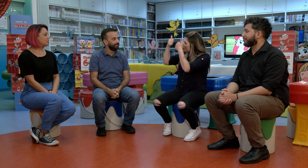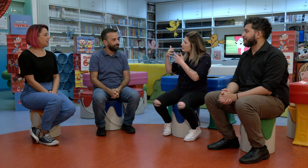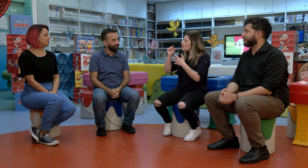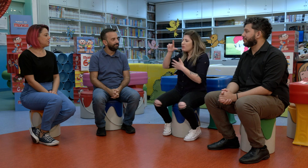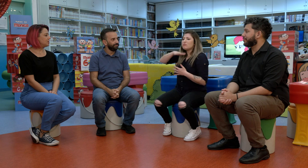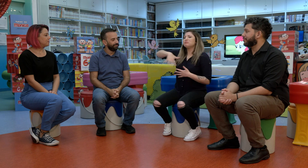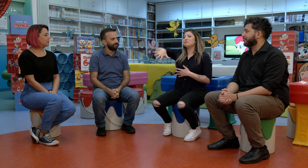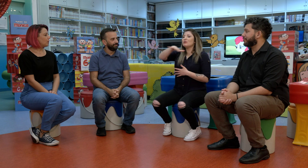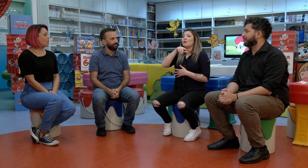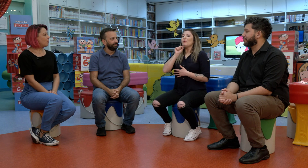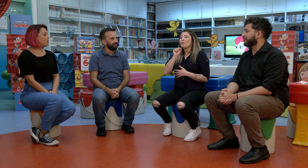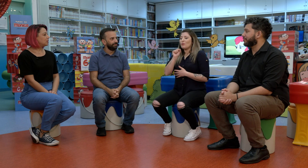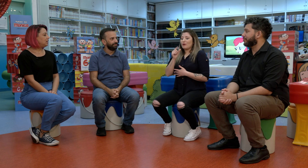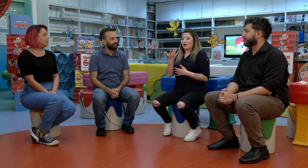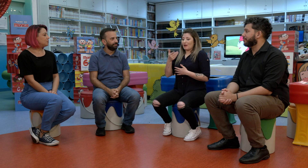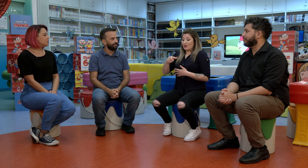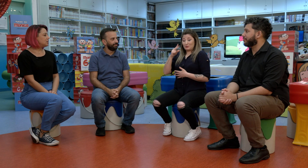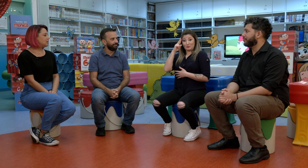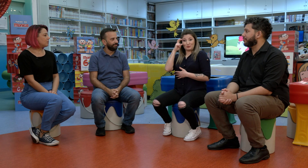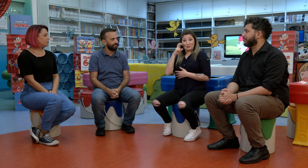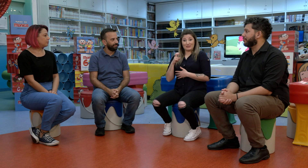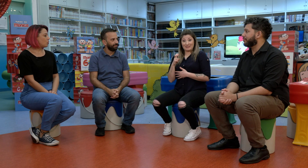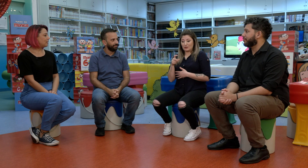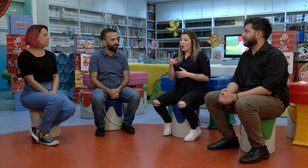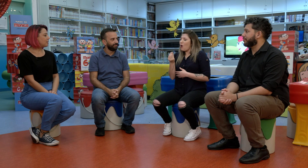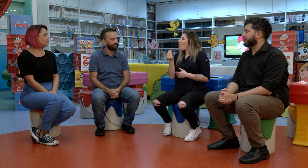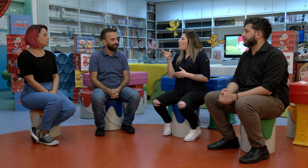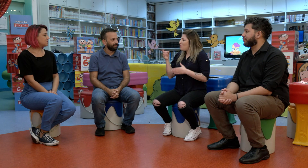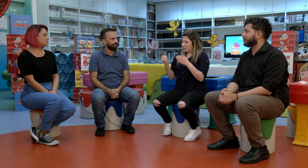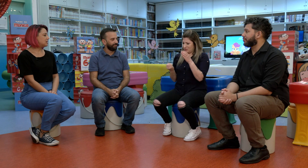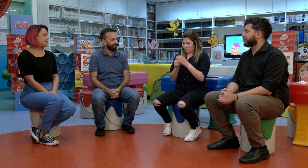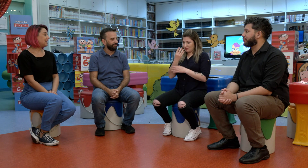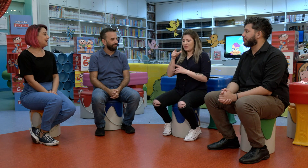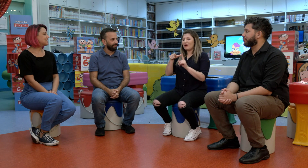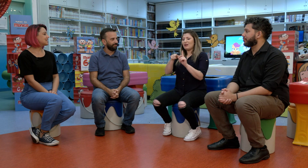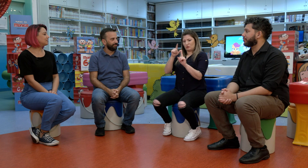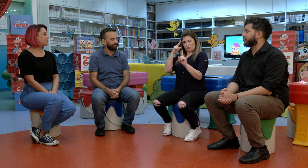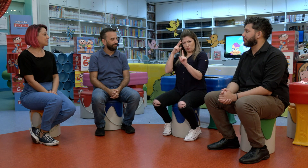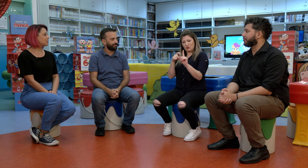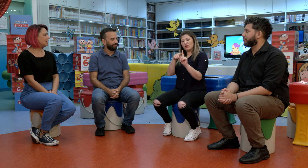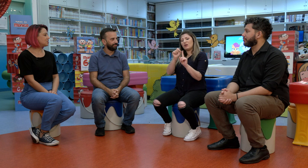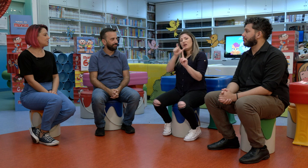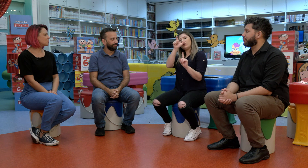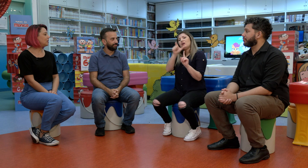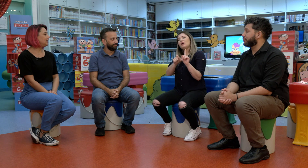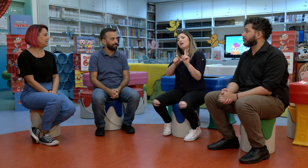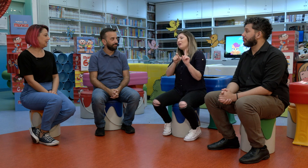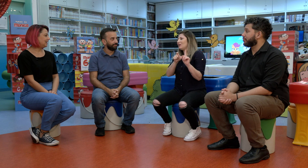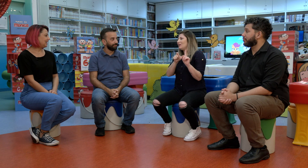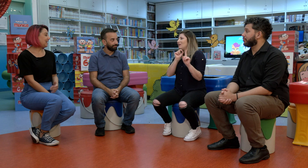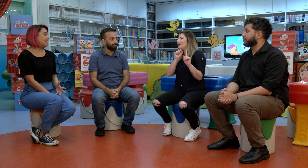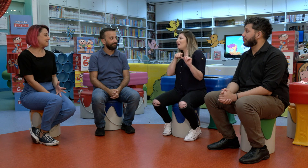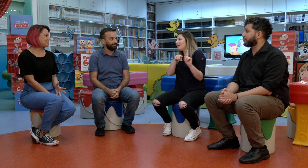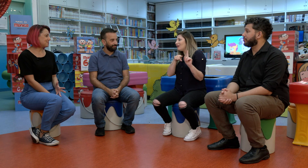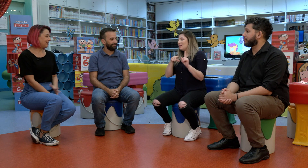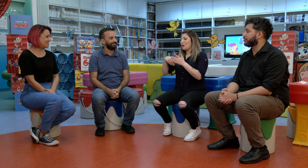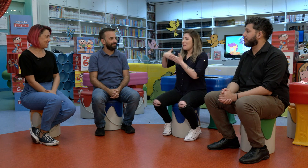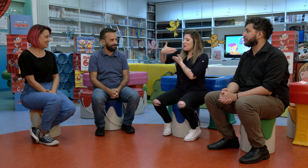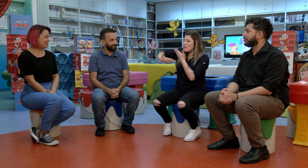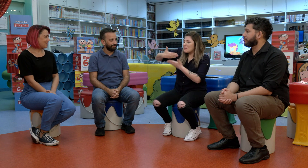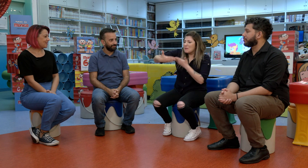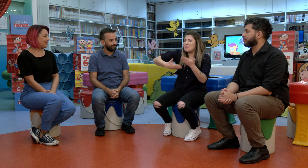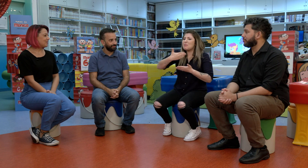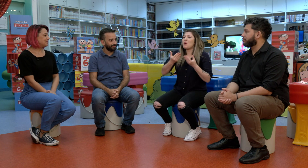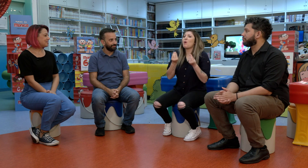pra gente um pouquinho de como é que foi a produção, a criação da personagem Sueli. Quem é essa